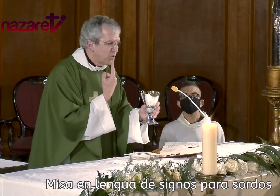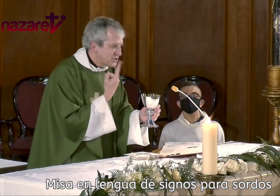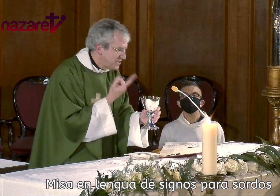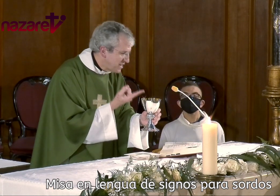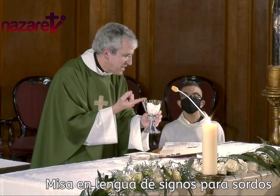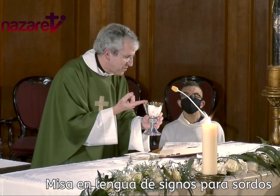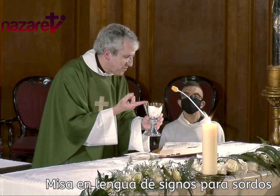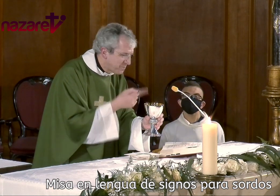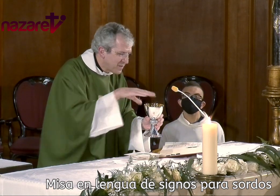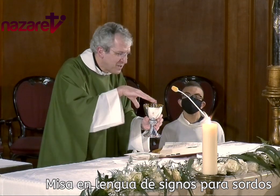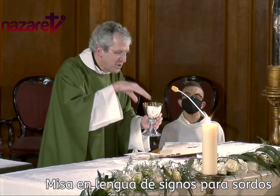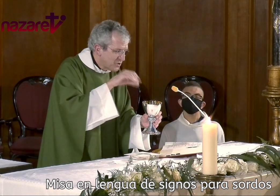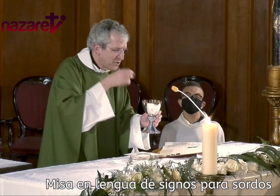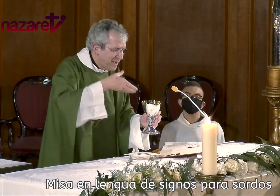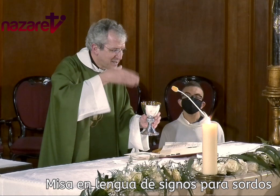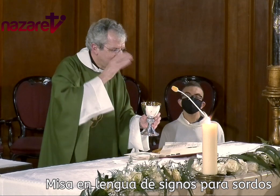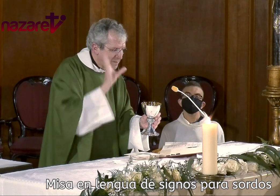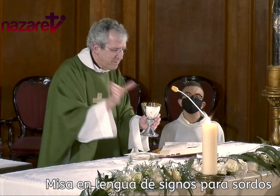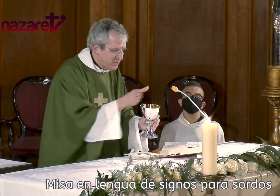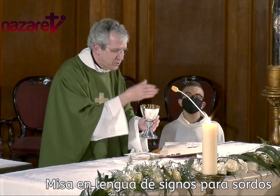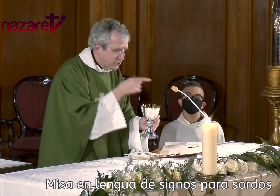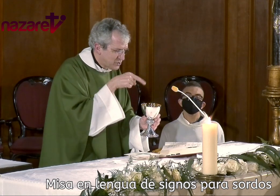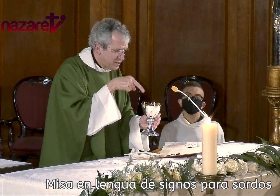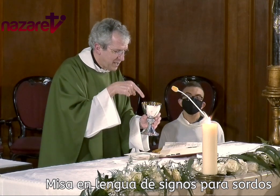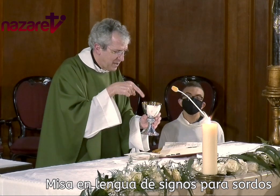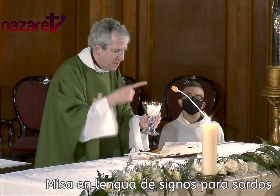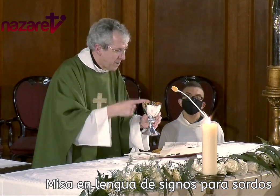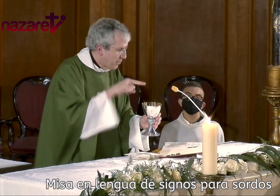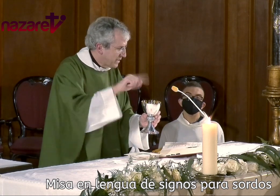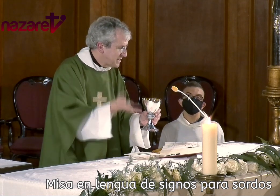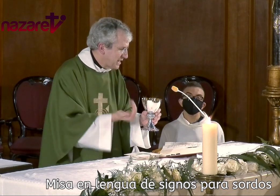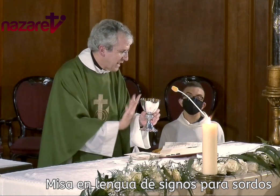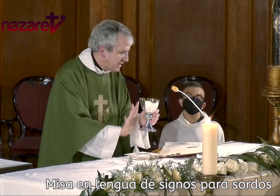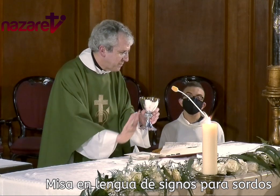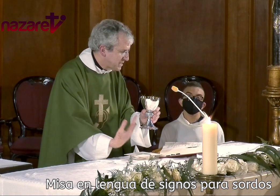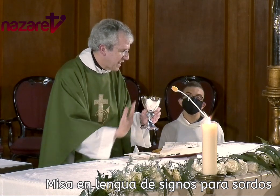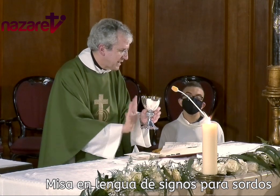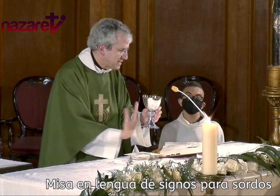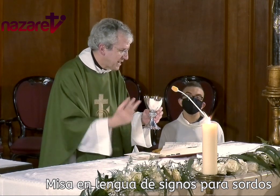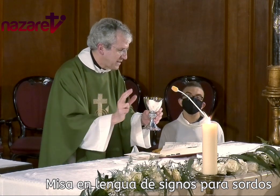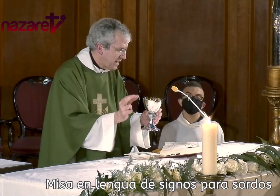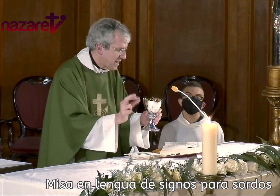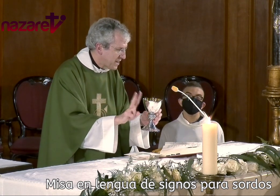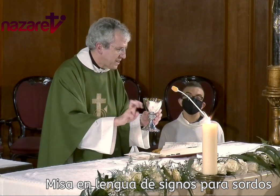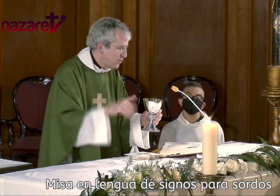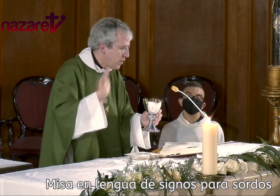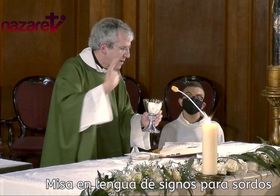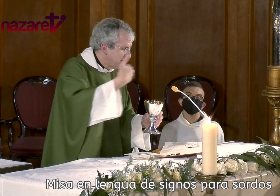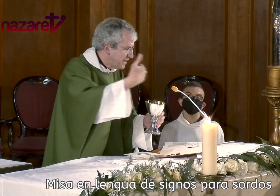diciendo tomad y bebed todos de él porque este es el cáliz de mi sangre sangre de la alianza nueva y eterna